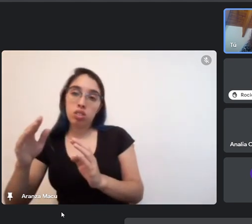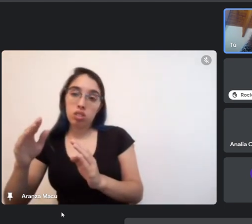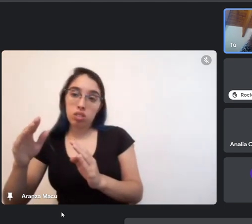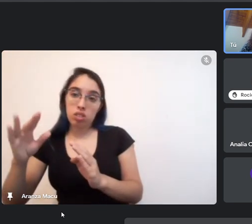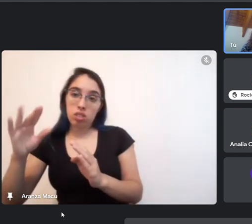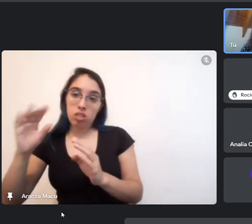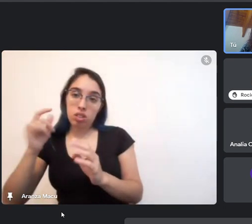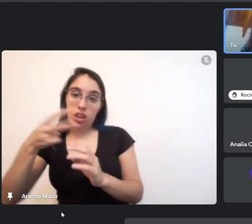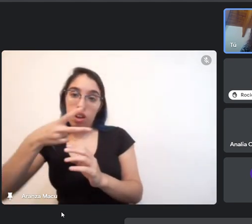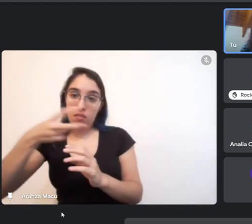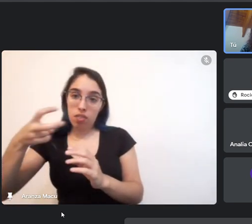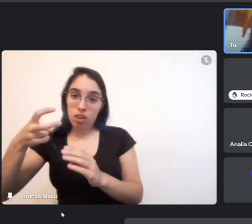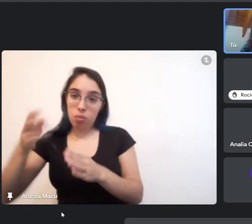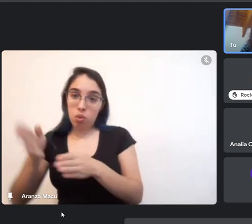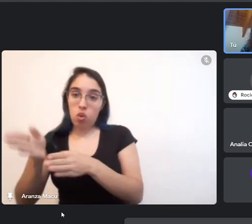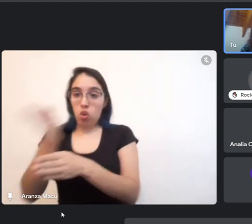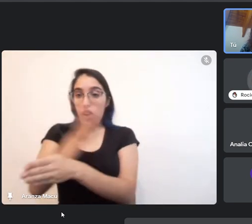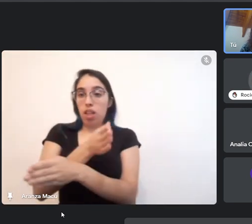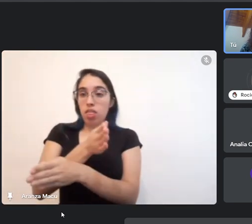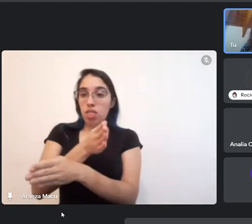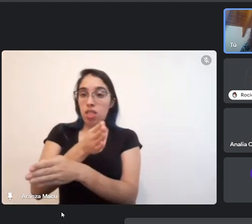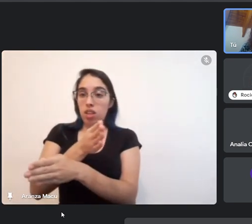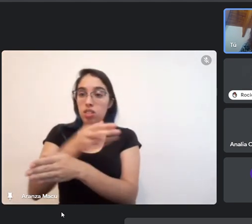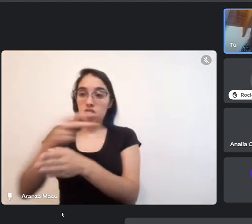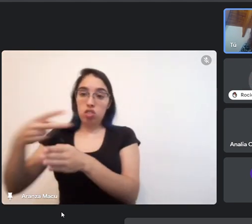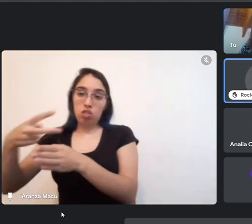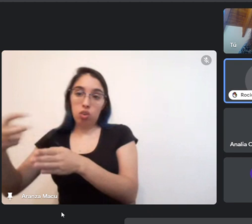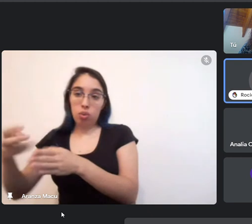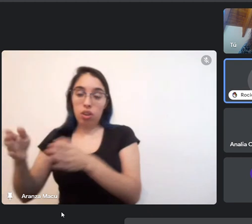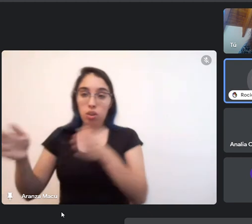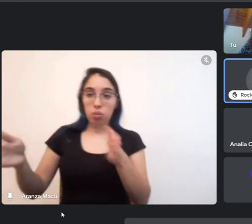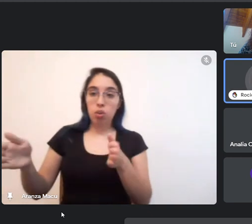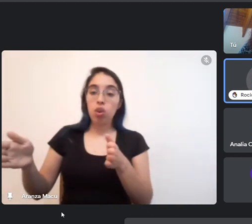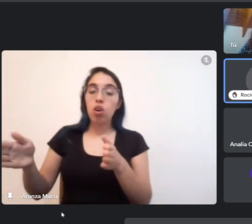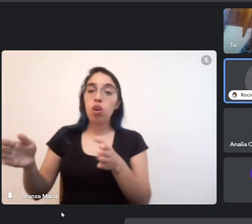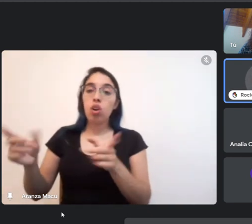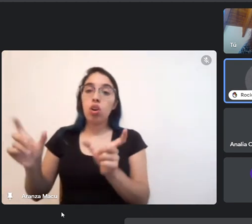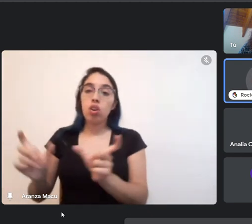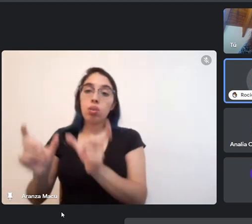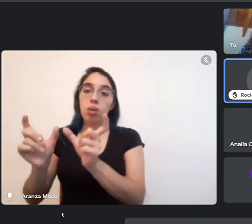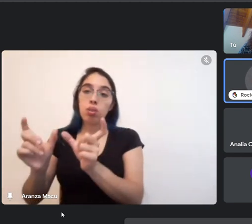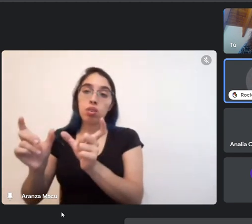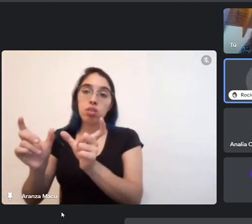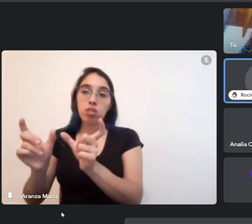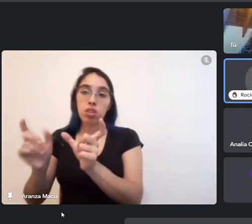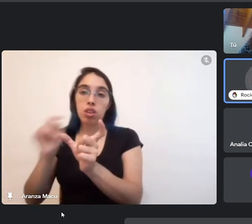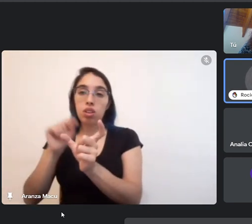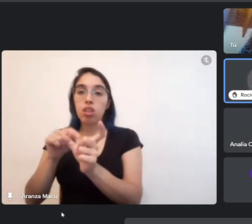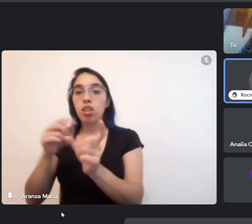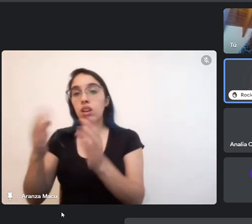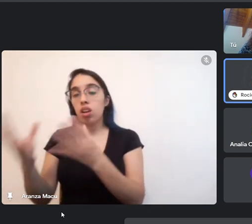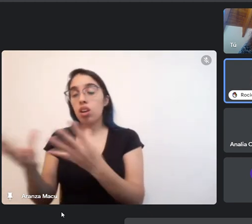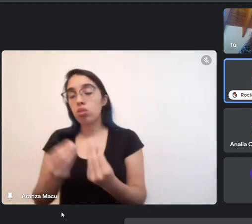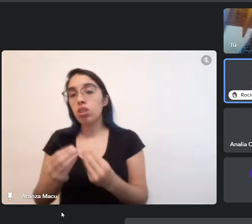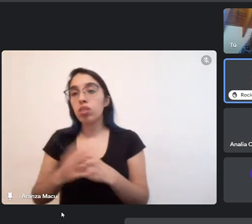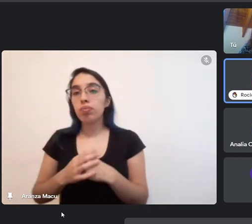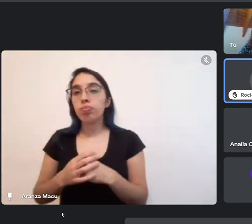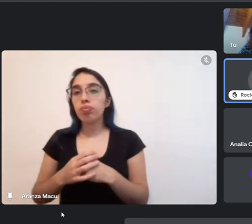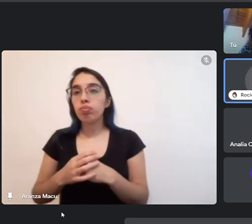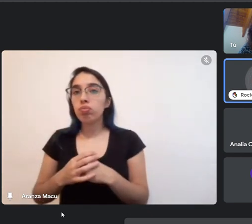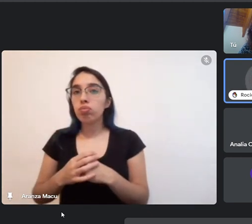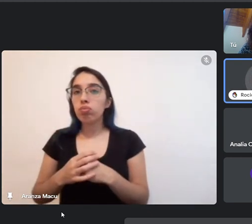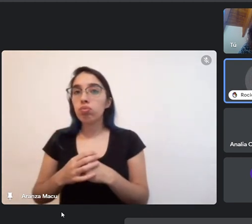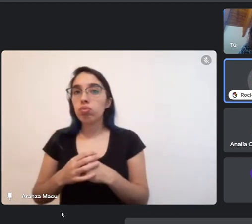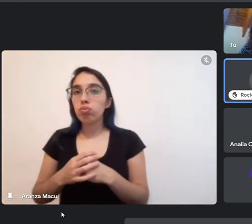vivir. Bien. ¿Sí? Y por ejemplo, si tenemos do you do, claro,